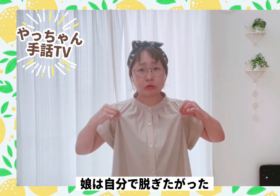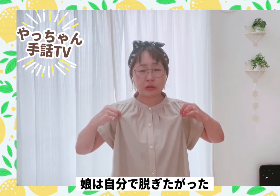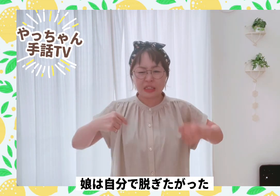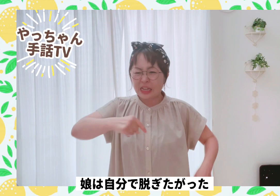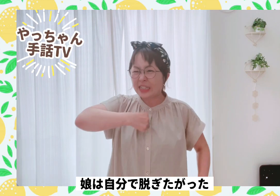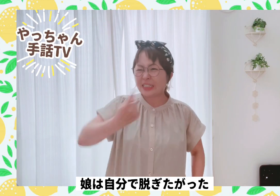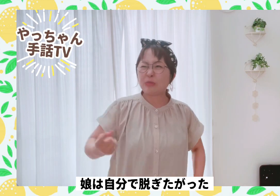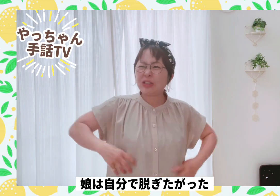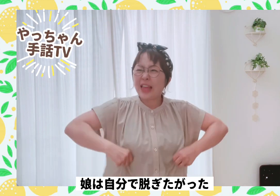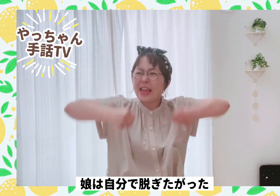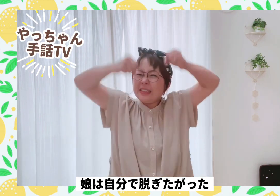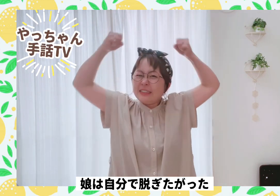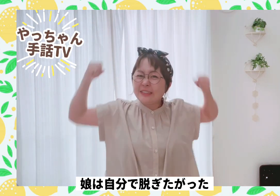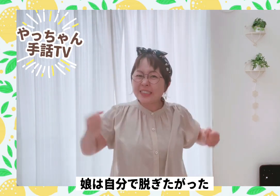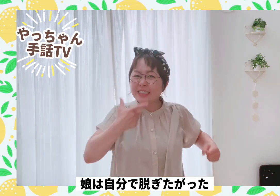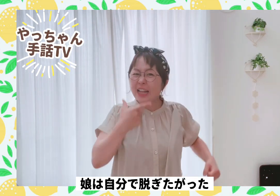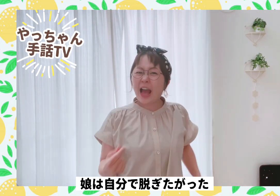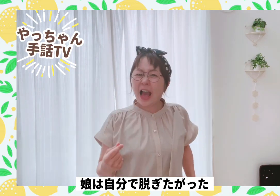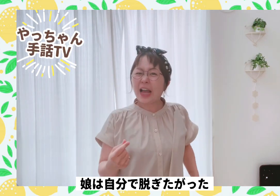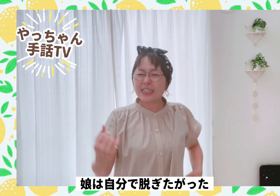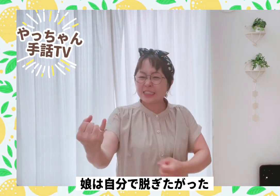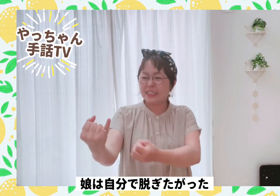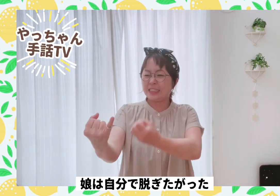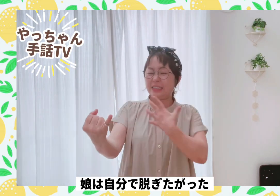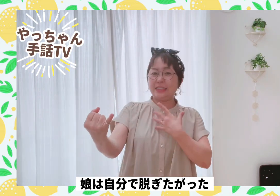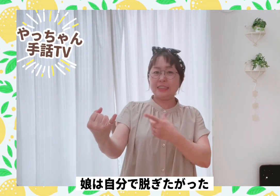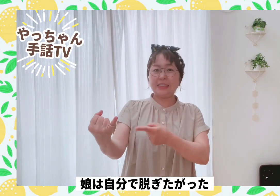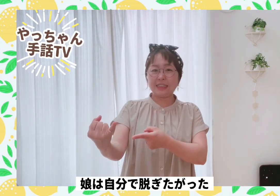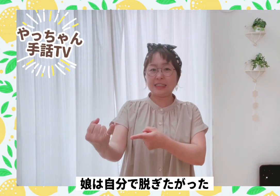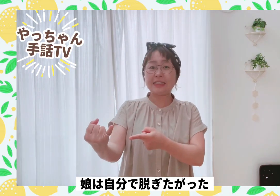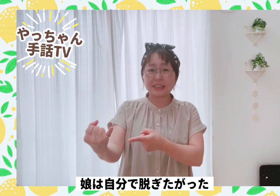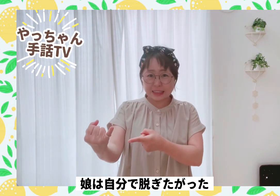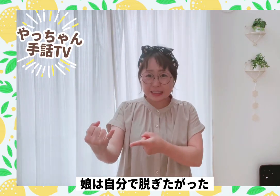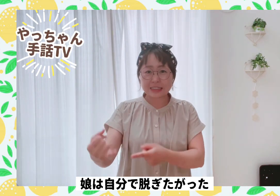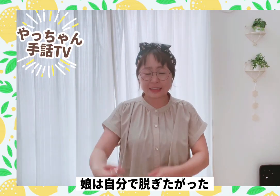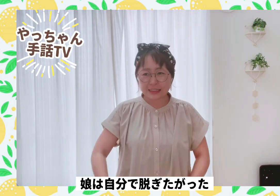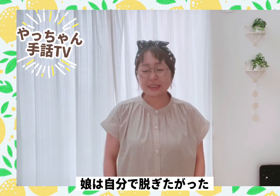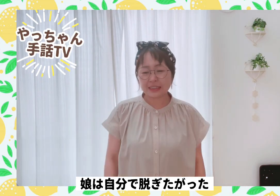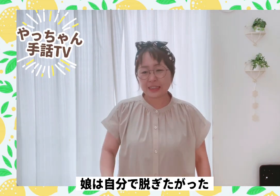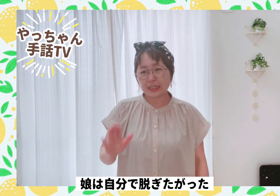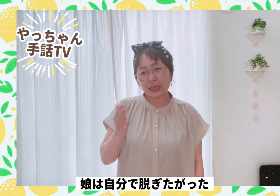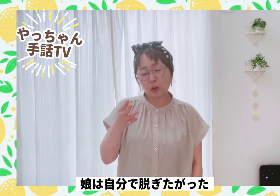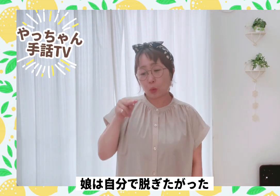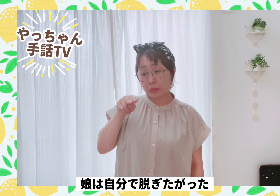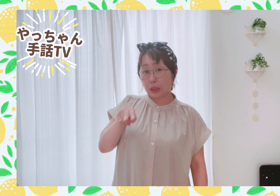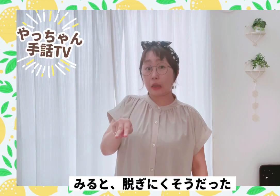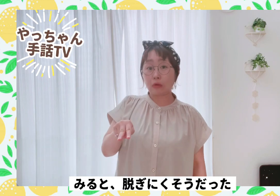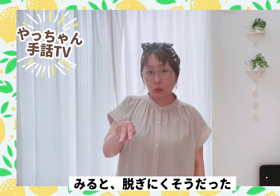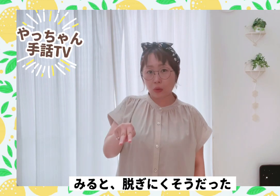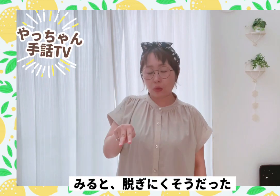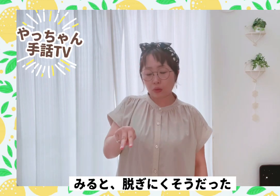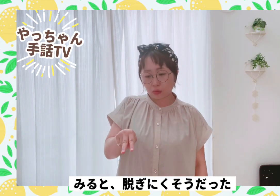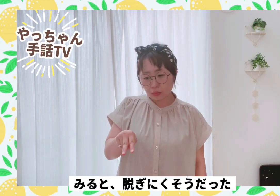娘が自分で脱ぎたいと言ってきました。で見て